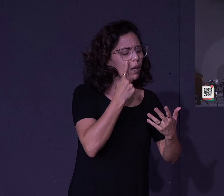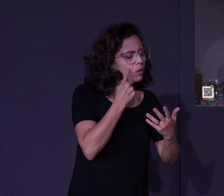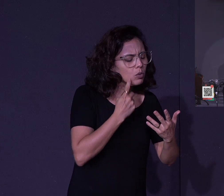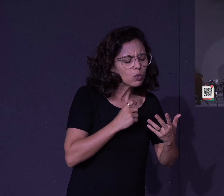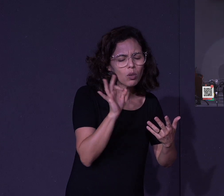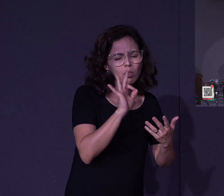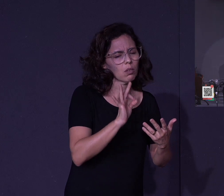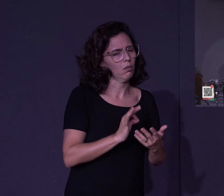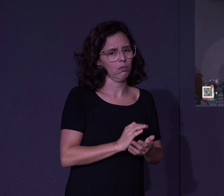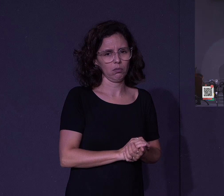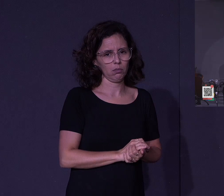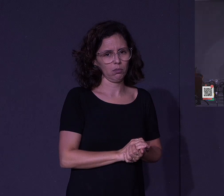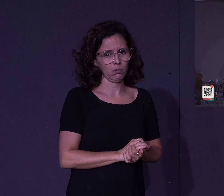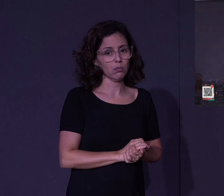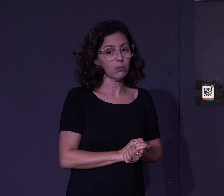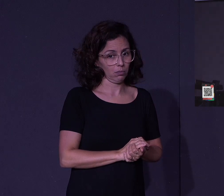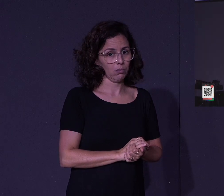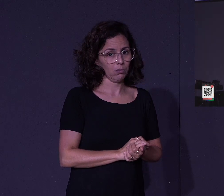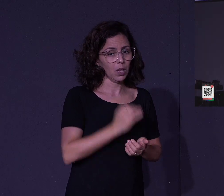Está implícito aí, deixa comigo.